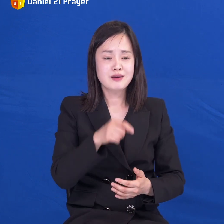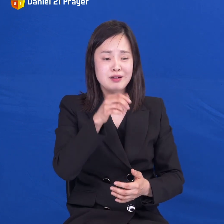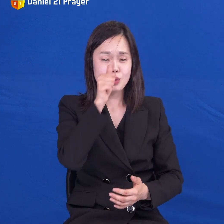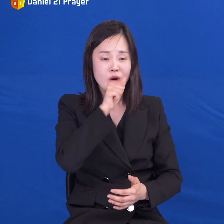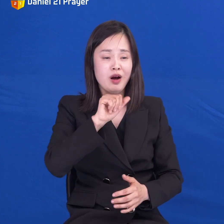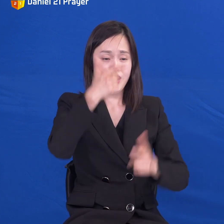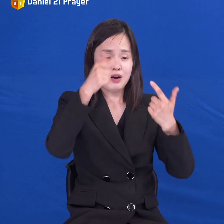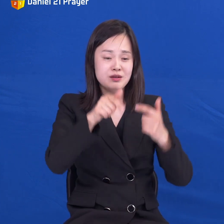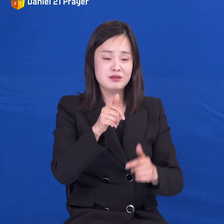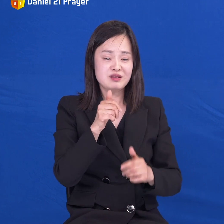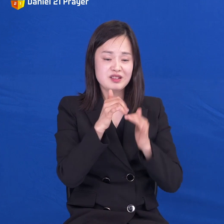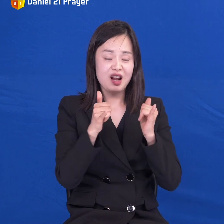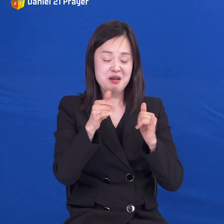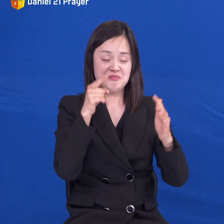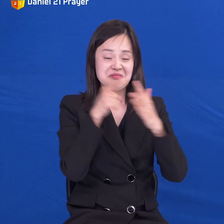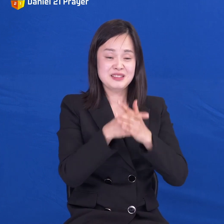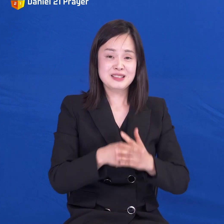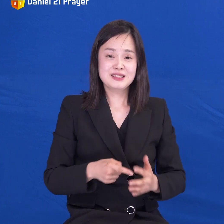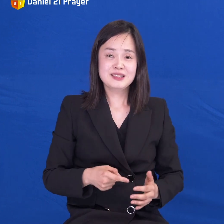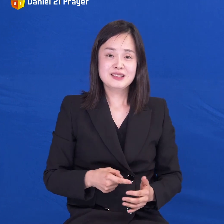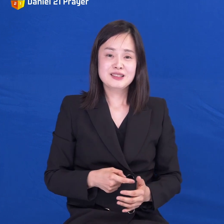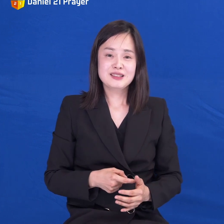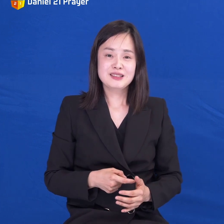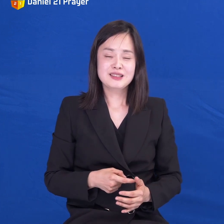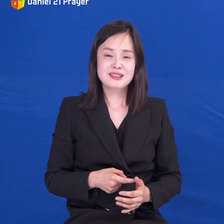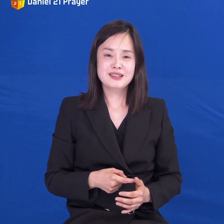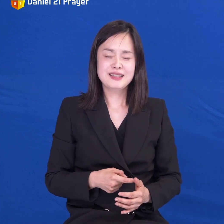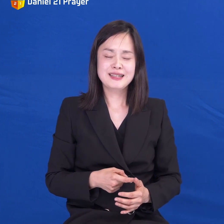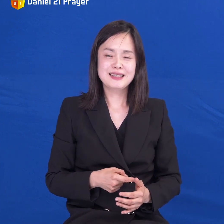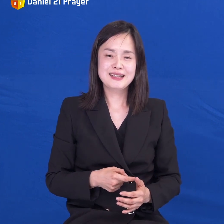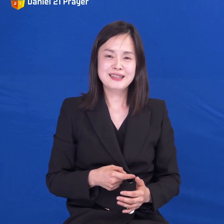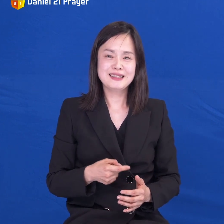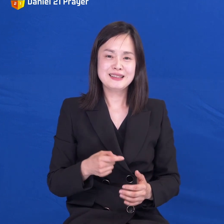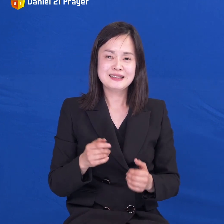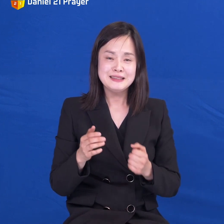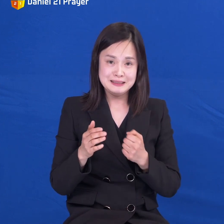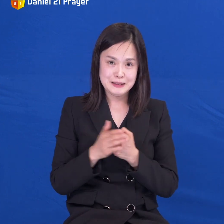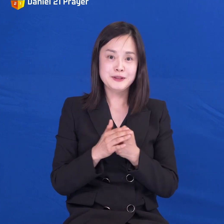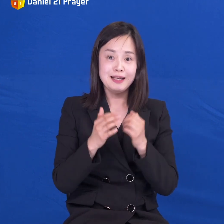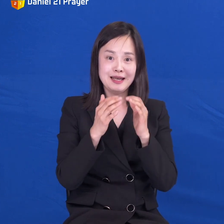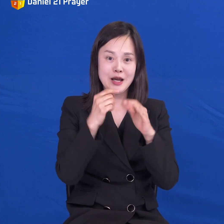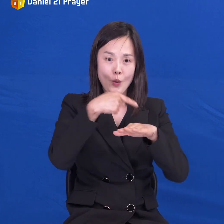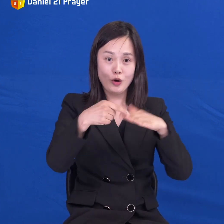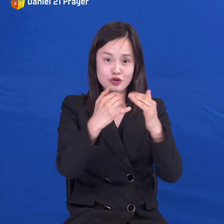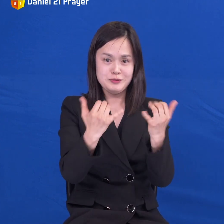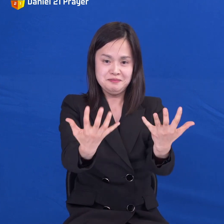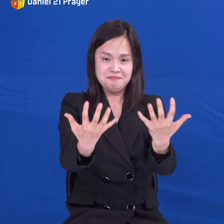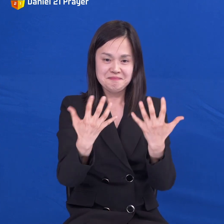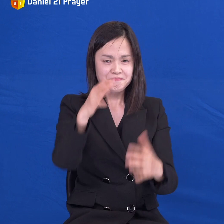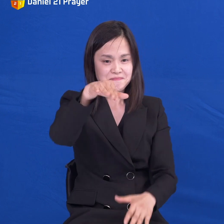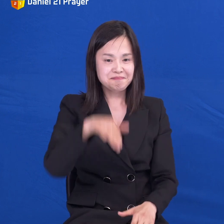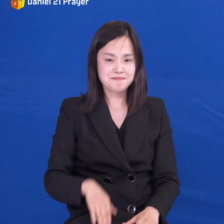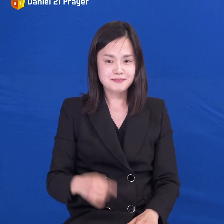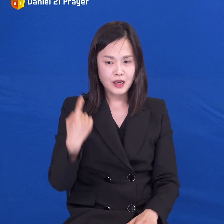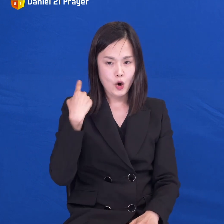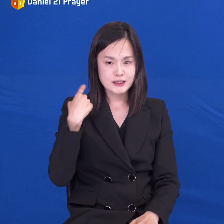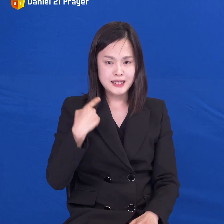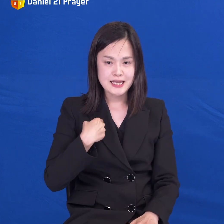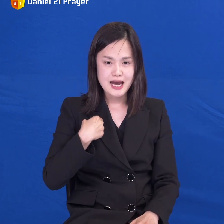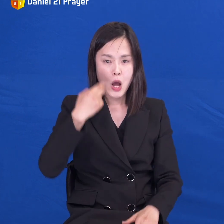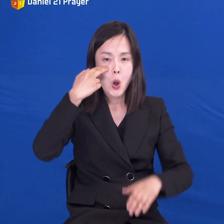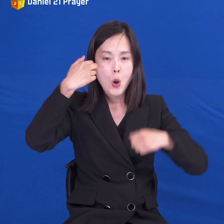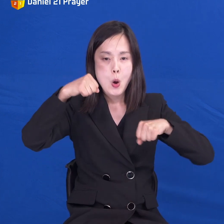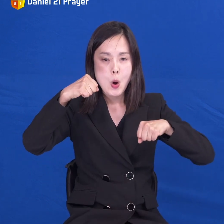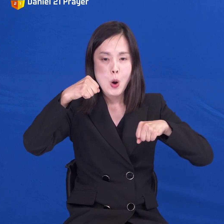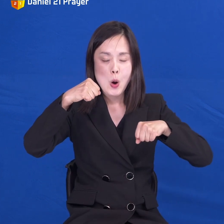알아. 이게 또 메시지였습니다. 또 원주민 불러 모아서 어젯밤 제가 고양이 흉내를 내는데, 여러분 짝퉁이라고